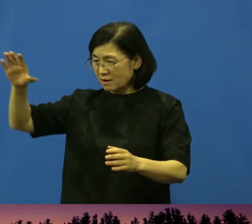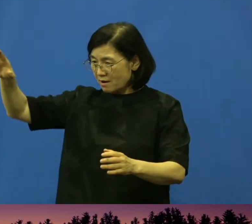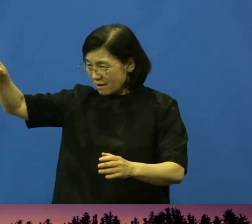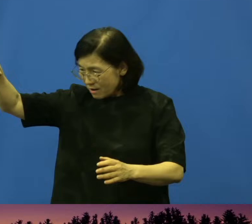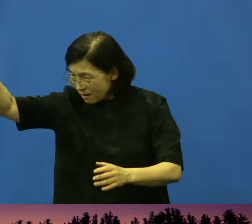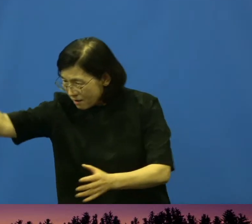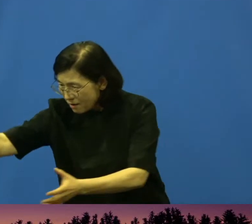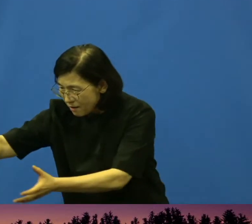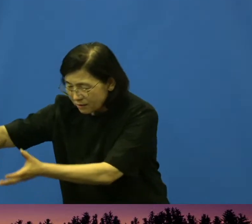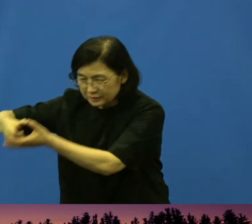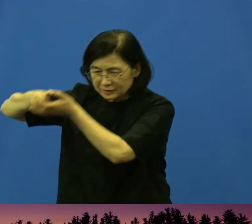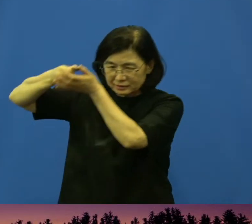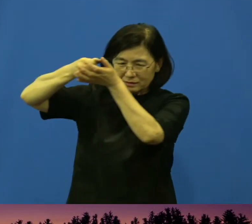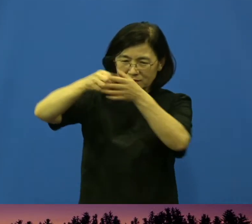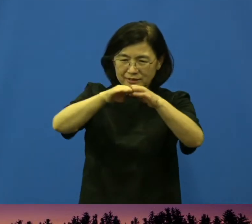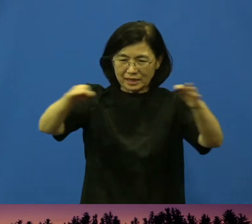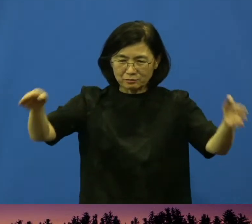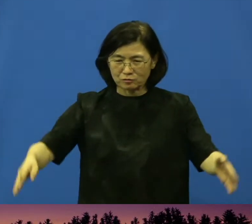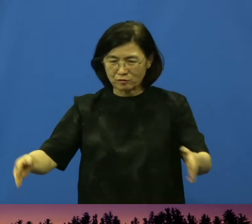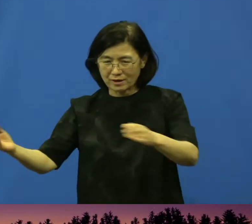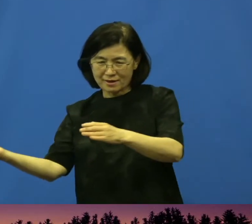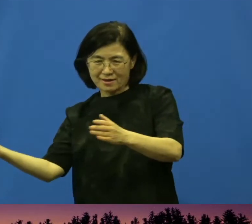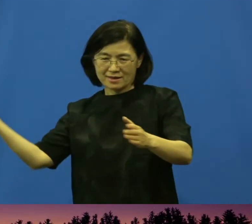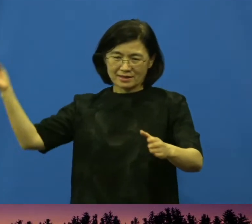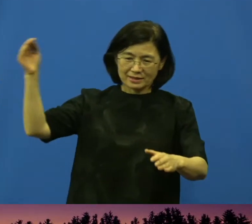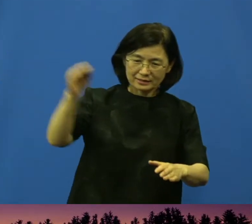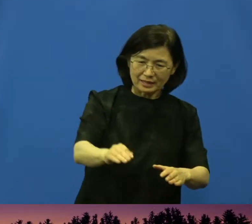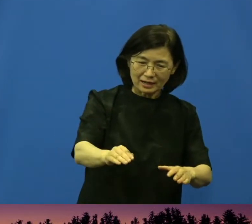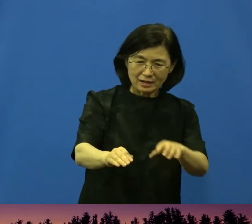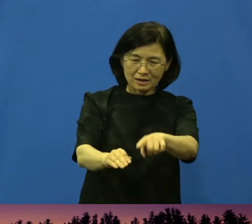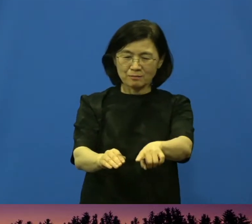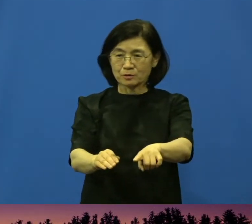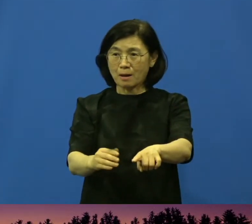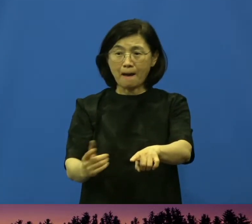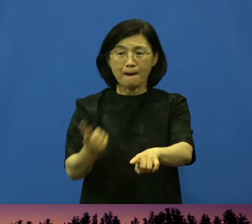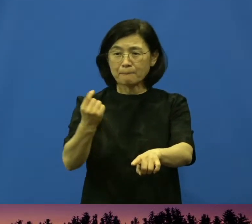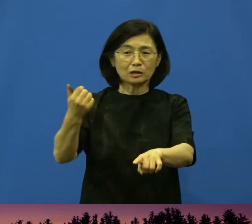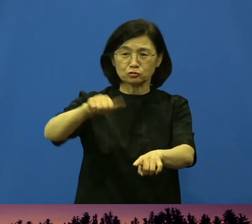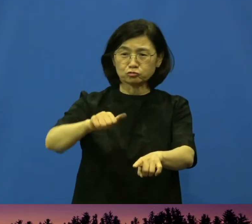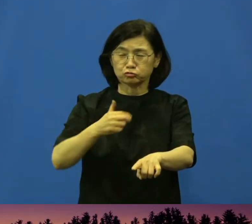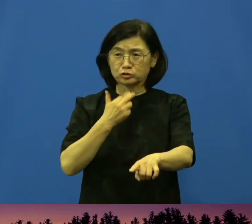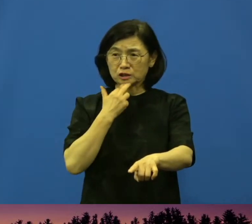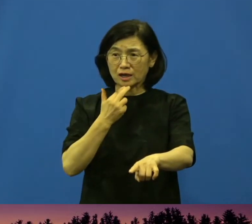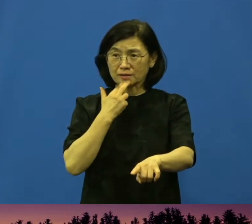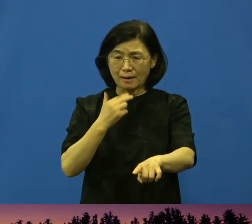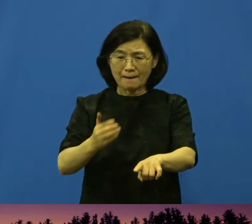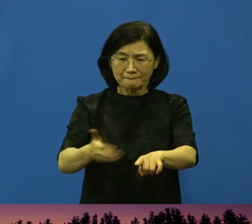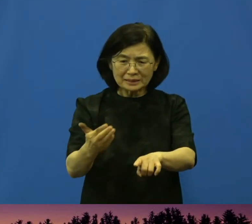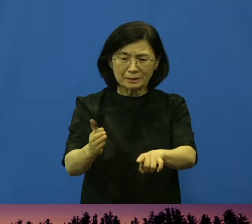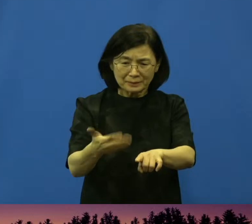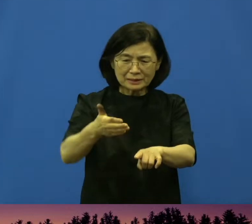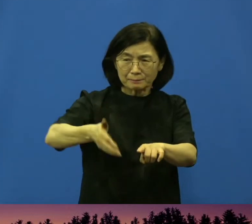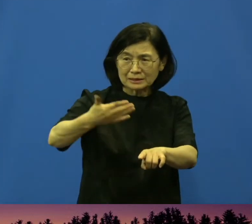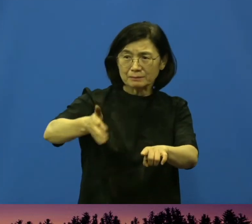아가미가 왔다 갔다 하고 그래요. 안 죽어요. 잘 안 죽어요. 막 이렇게 잘렸는데도 살아있다고.